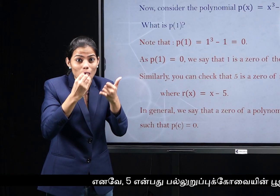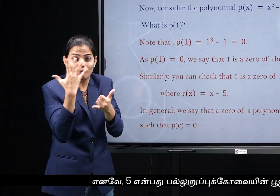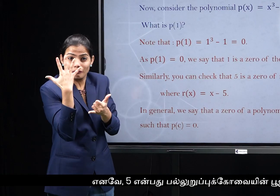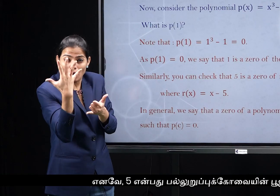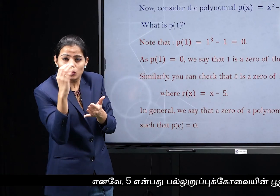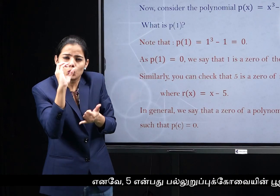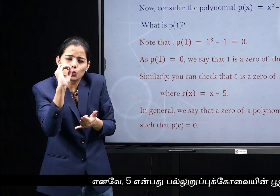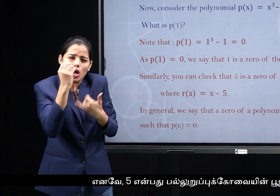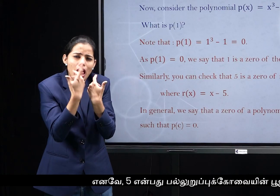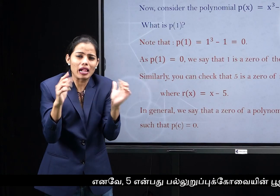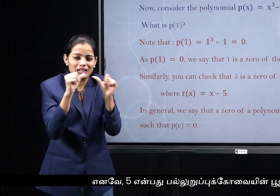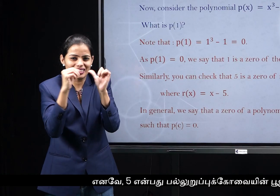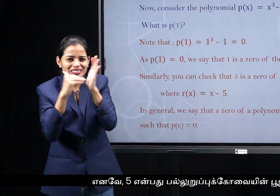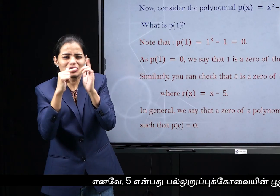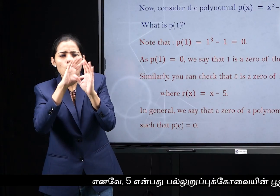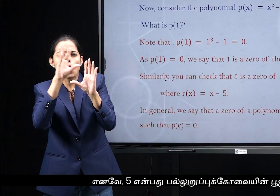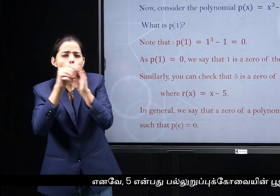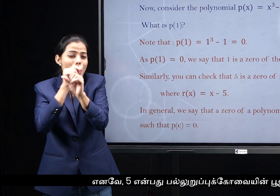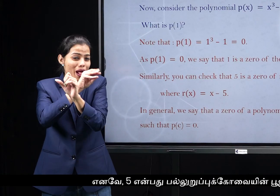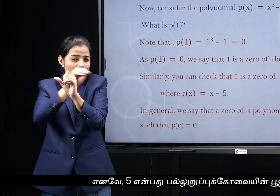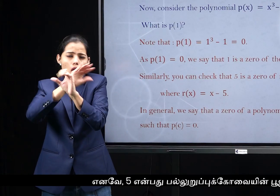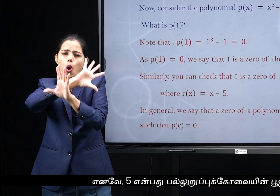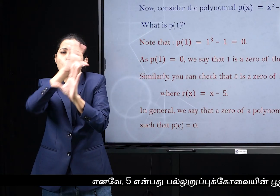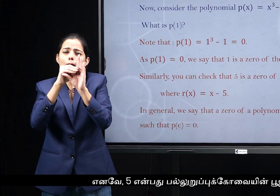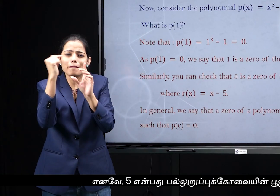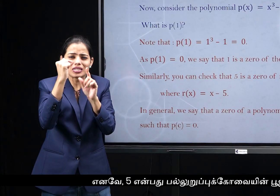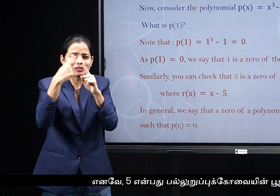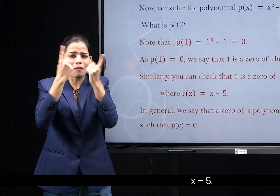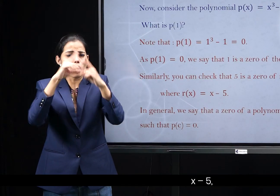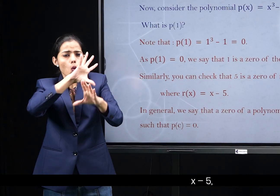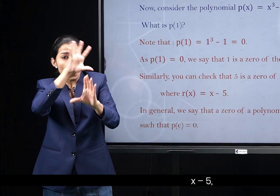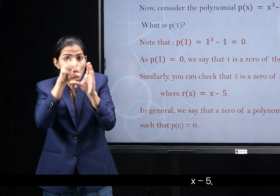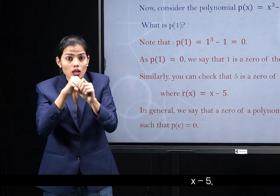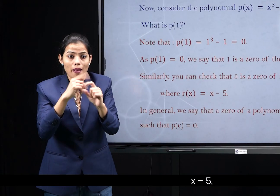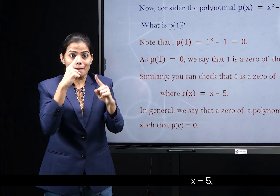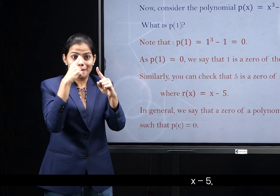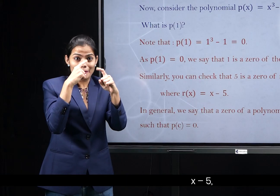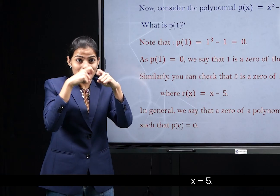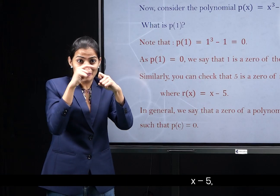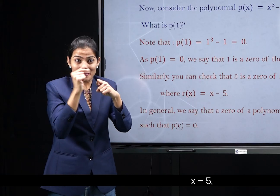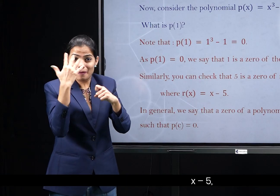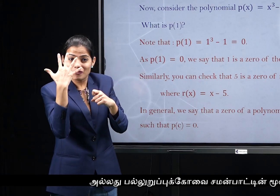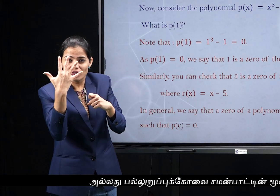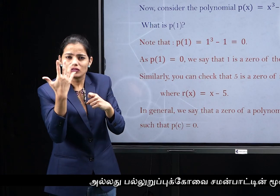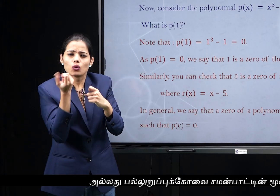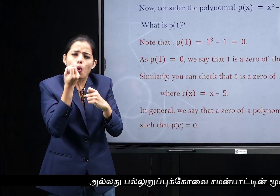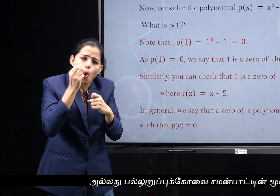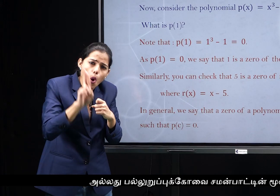எனவே 5 என்பது பல்லுறுப்புக்கோவையின் 0 எக்ஸ் 5 அல்லது